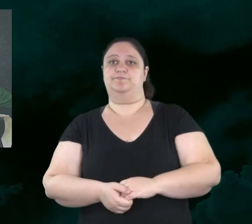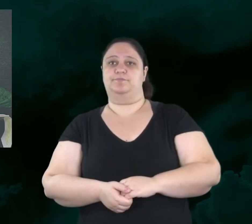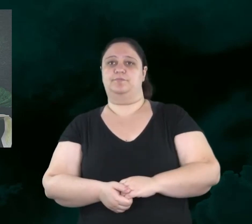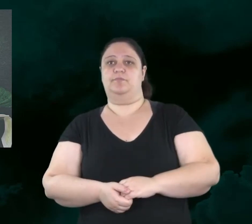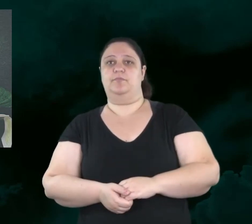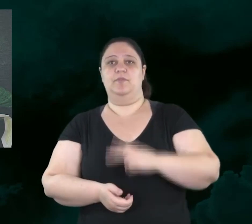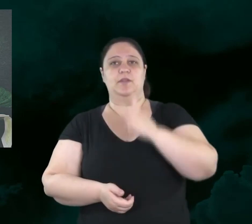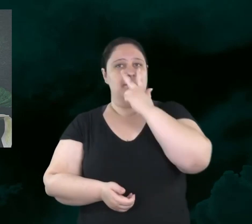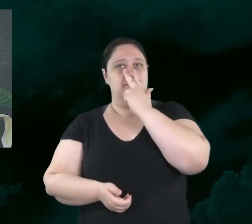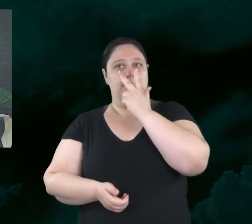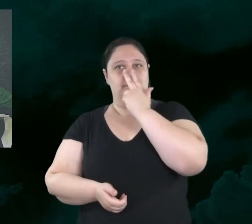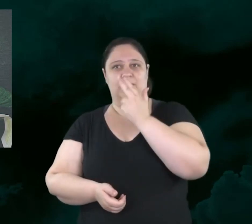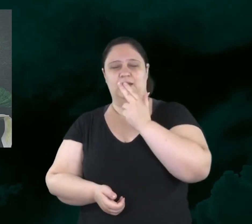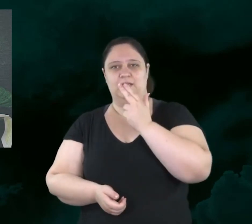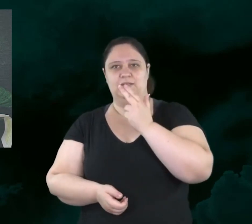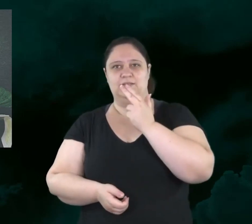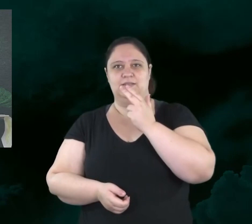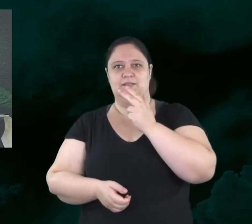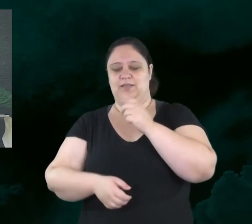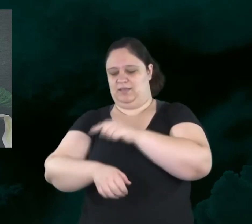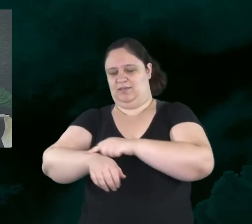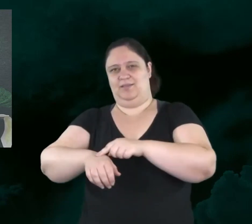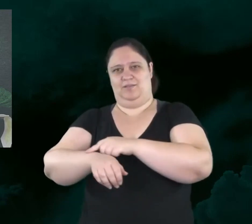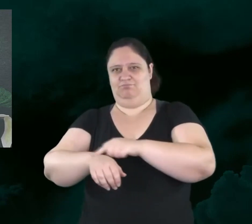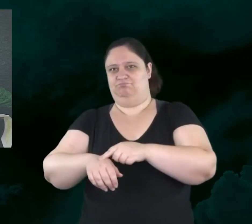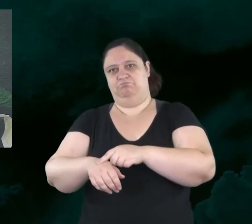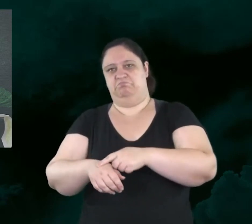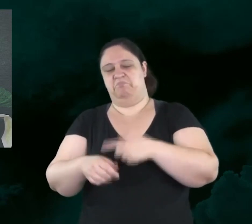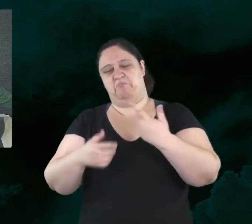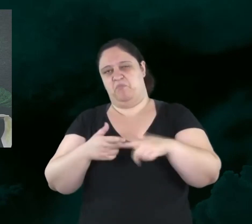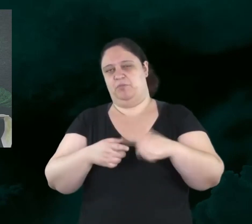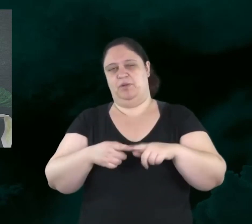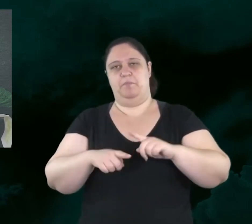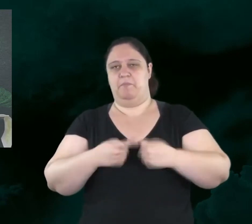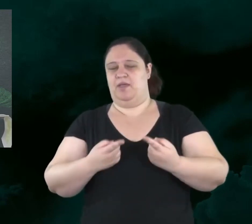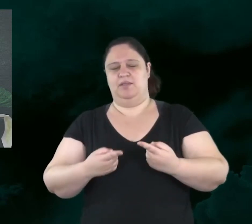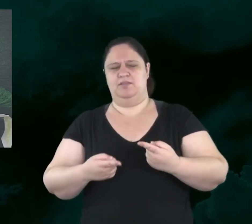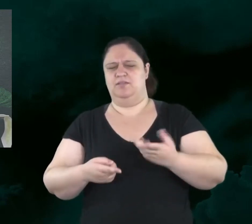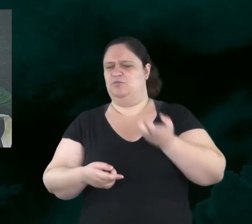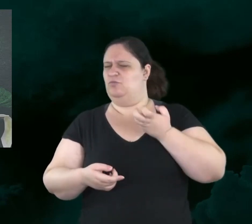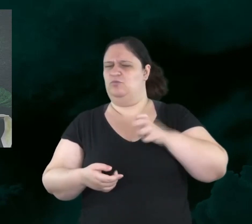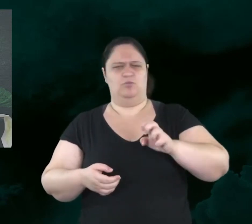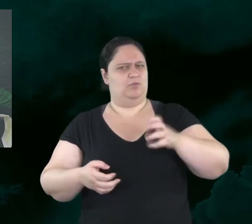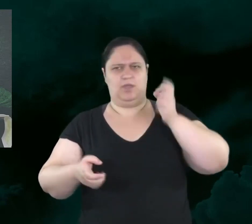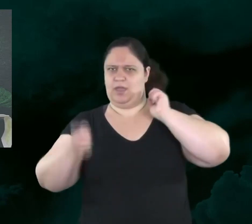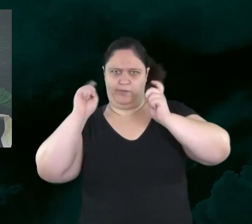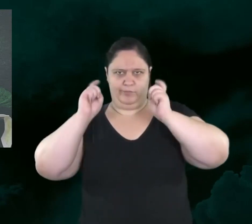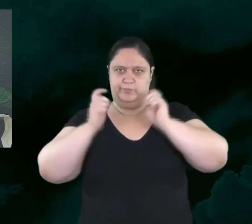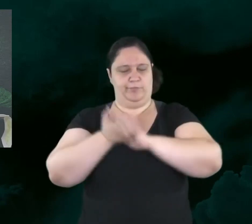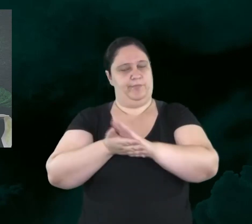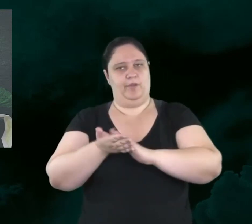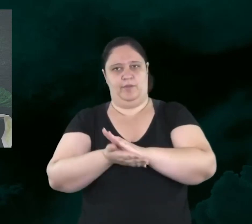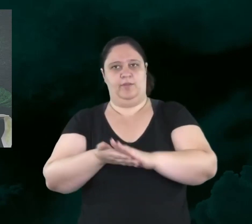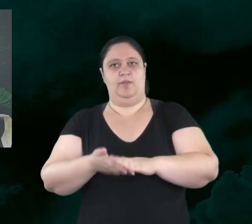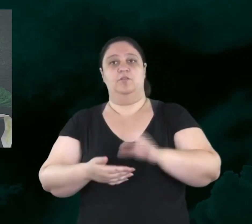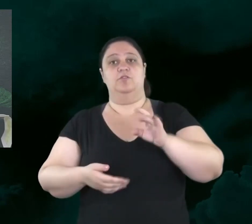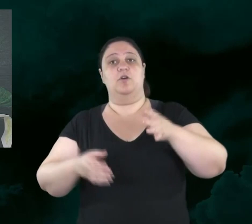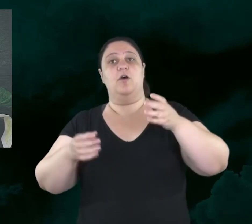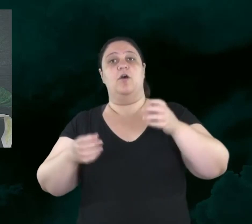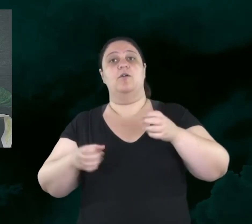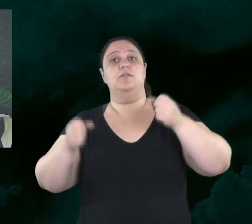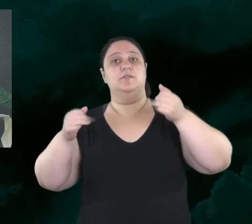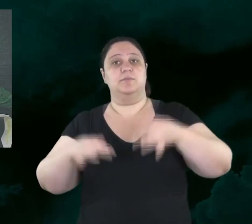que é pensamento de um nervo, alguma coisa assim. Mas, de qualquer forma, queridos irmãos, não quero preocupar vocês, eu só relatei isso tudo